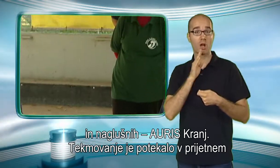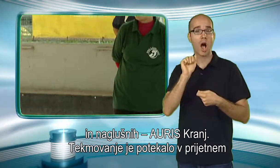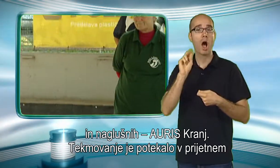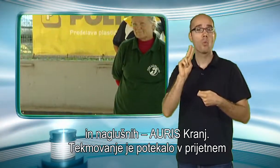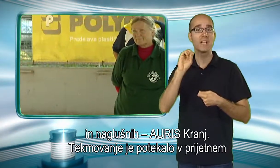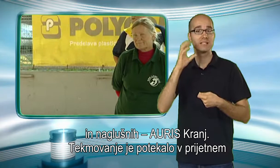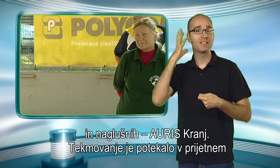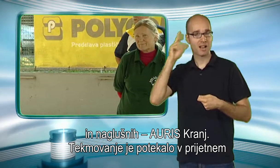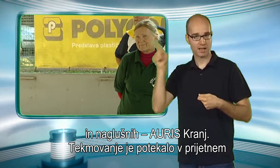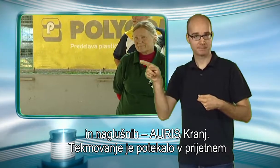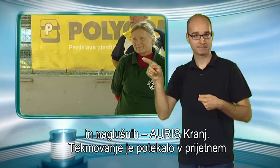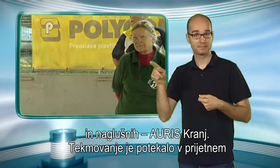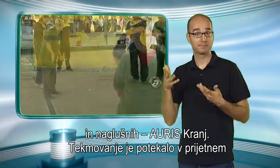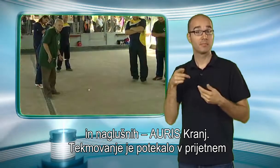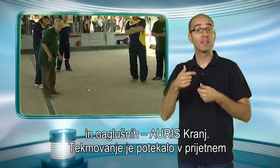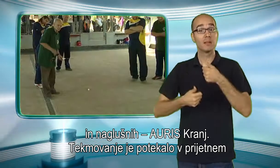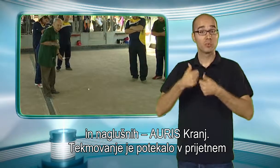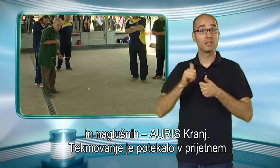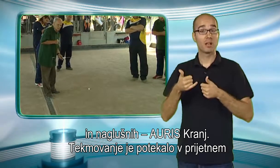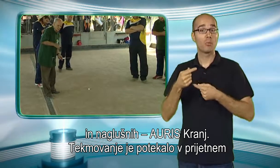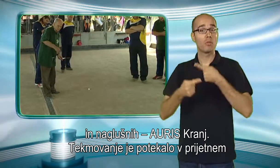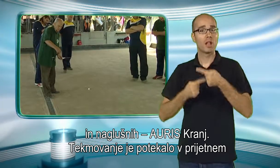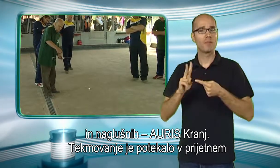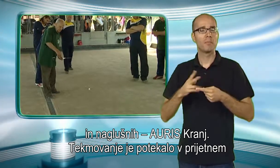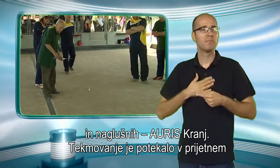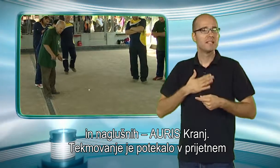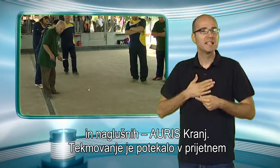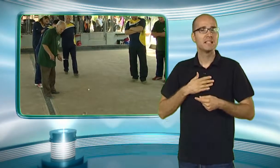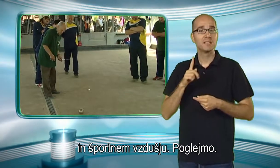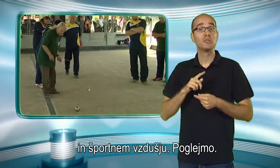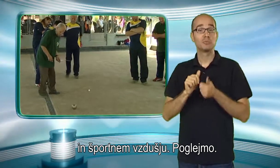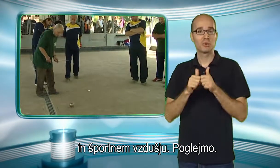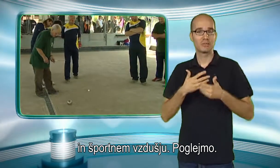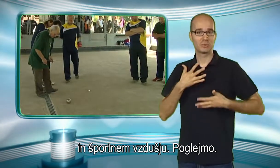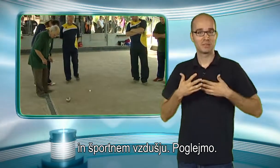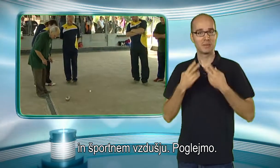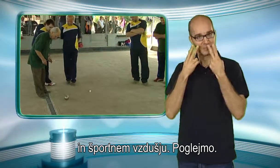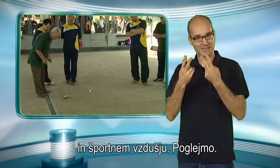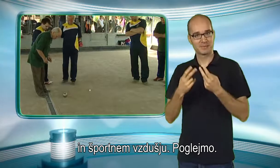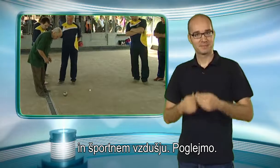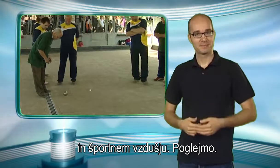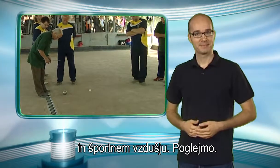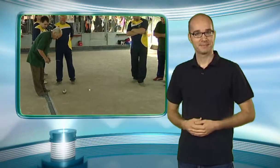naglušnih AURIS Kranj. Tekmovanje je potekalo v prijetnem in športnem vzdušju. Poglejmo.